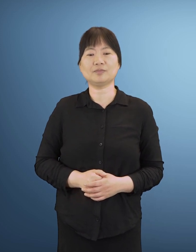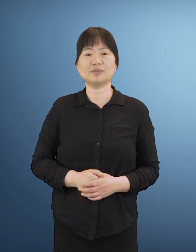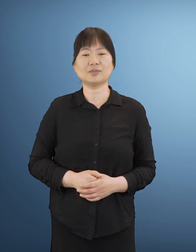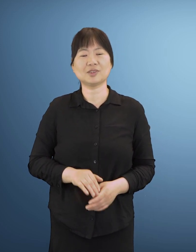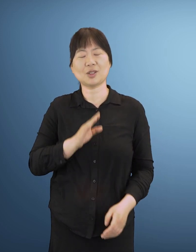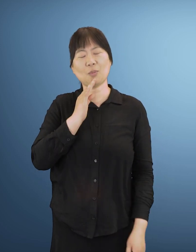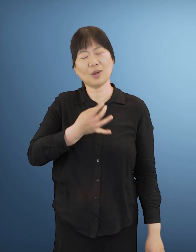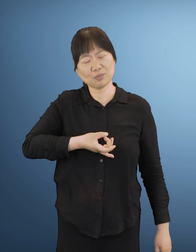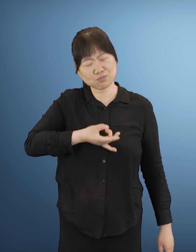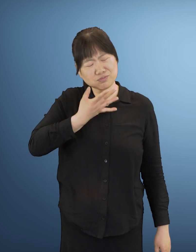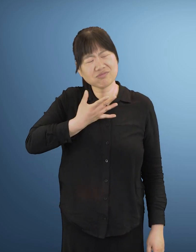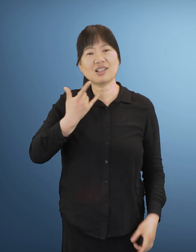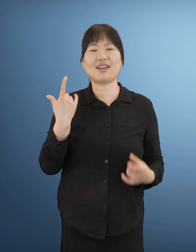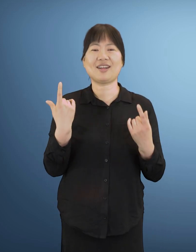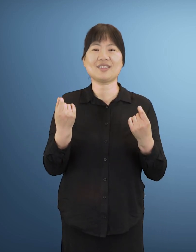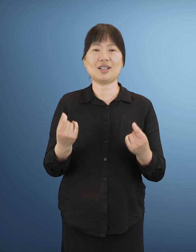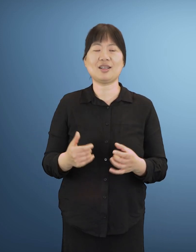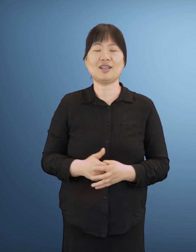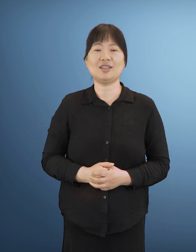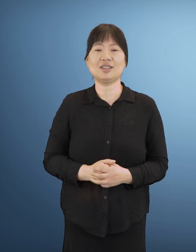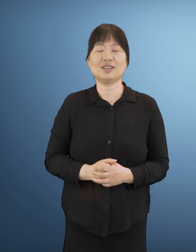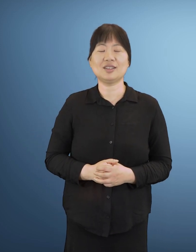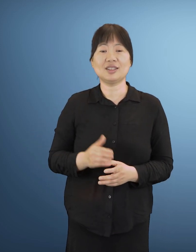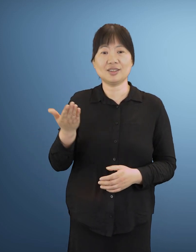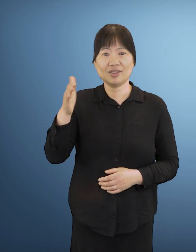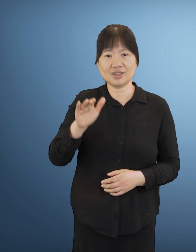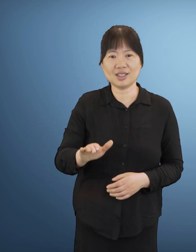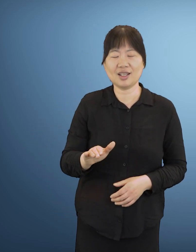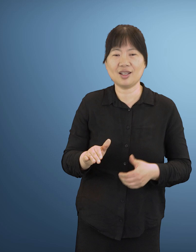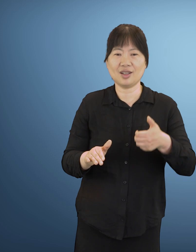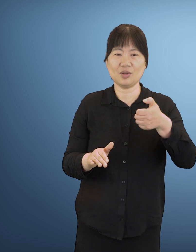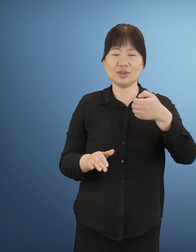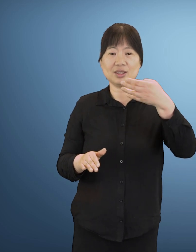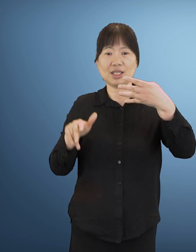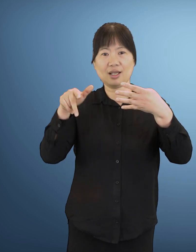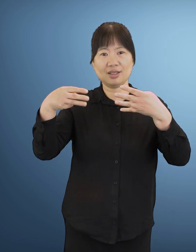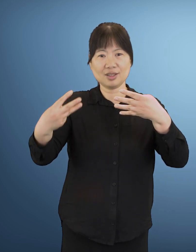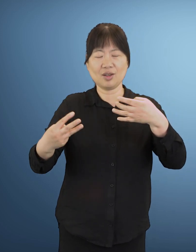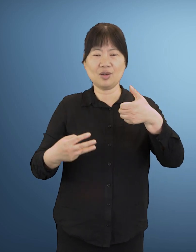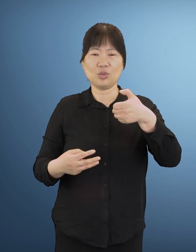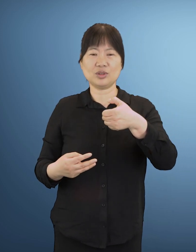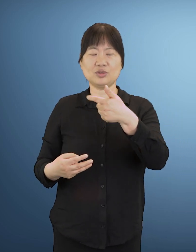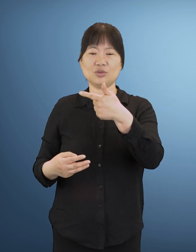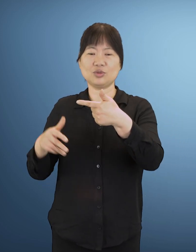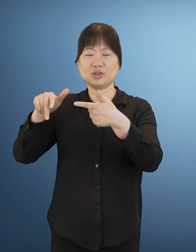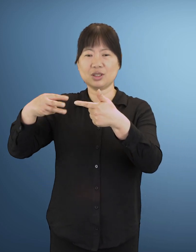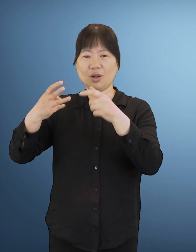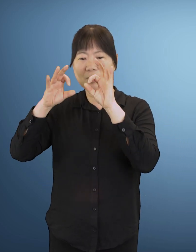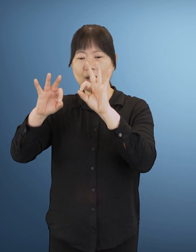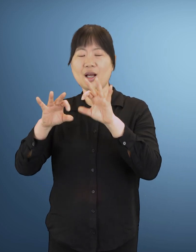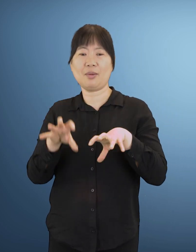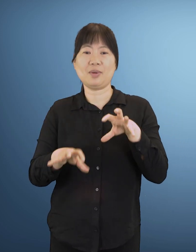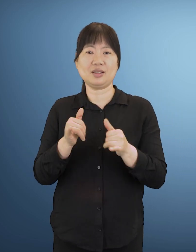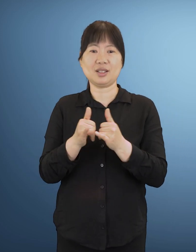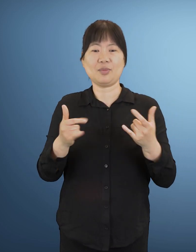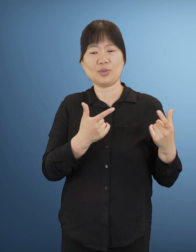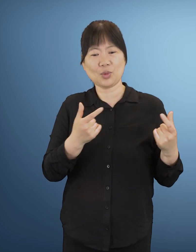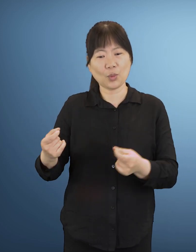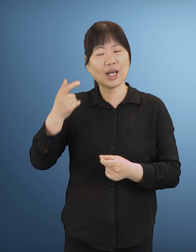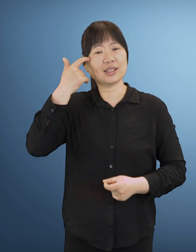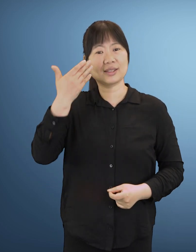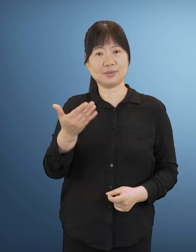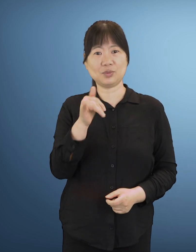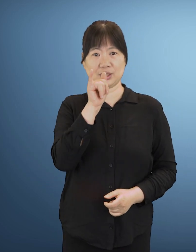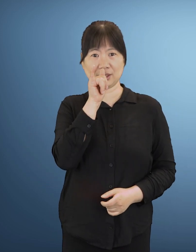얼마나 불행한 사실입니까? 자, 그런데 54절과 56절에 걸쳐 마을 사람들이 똑같은 질문을